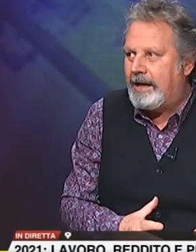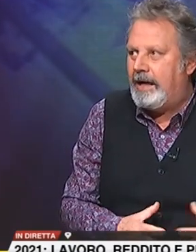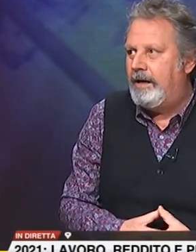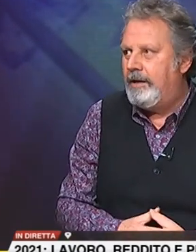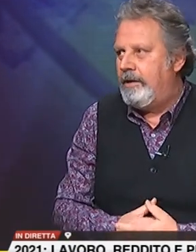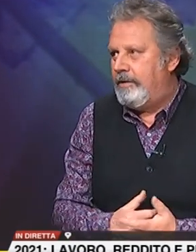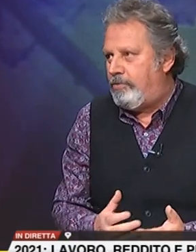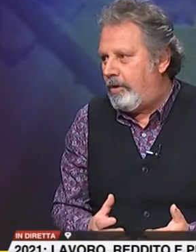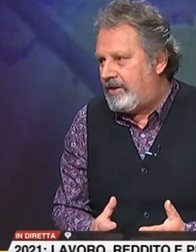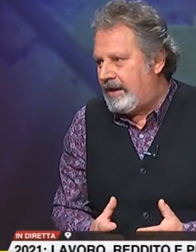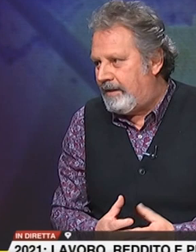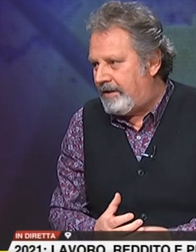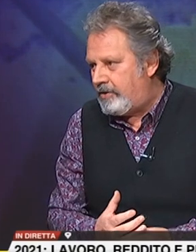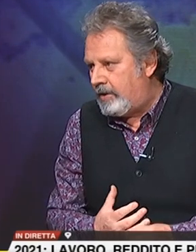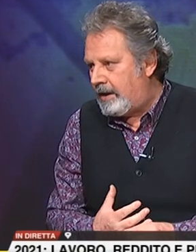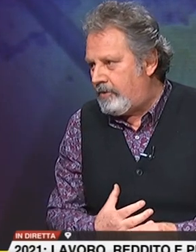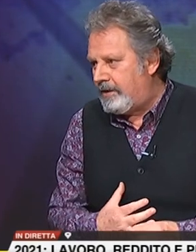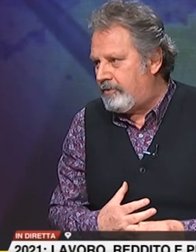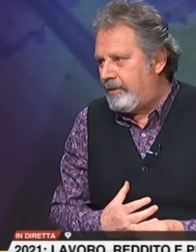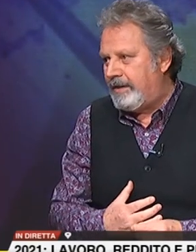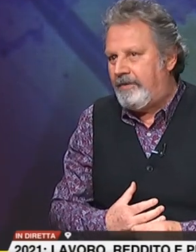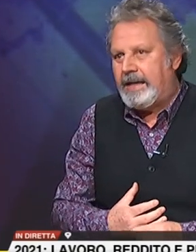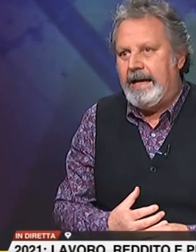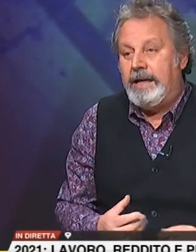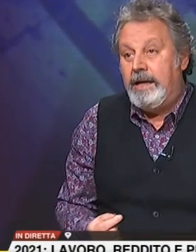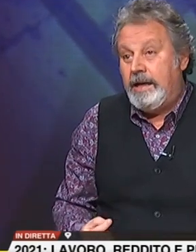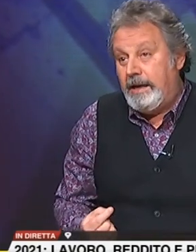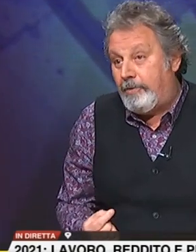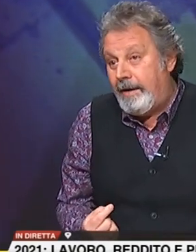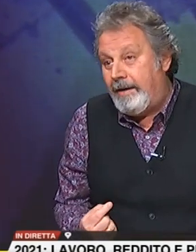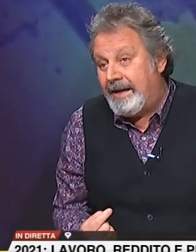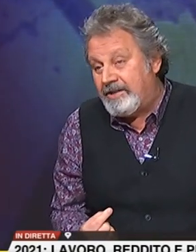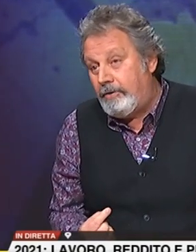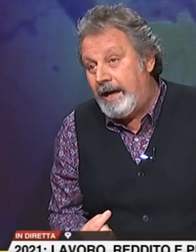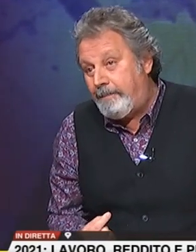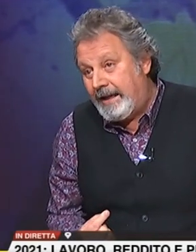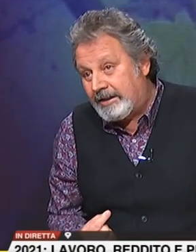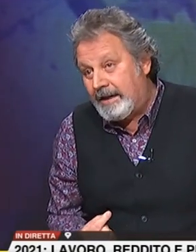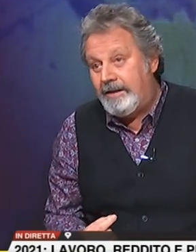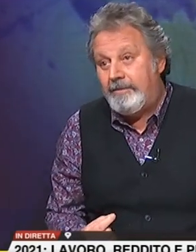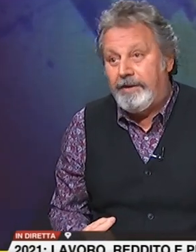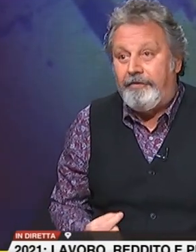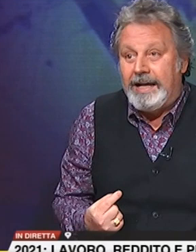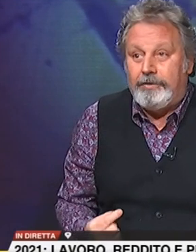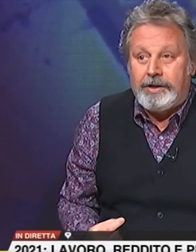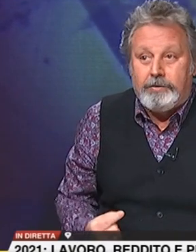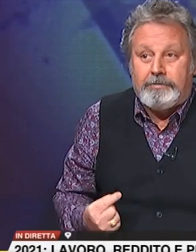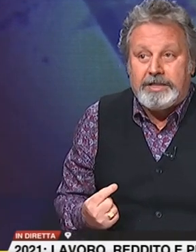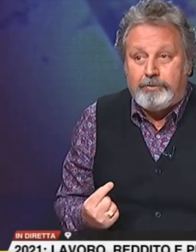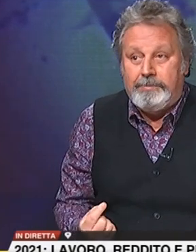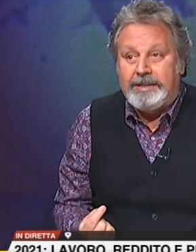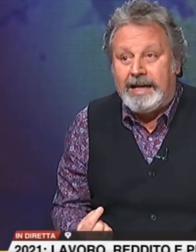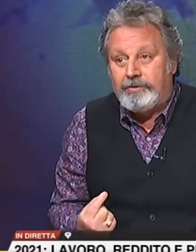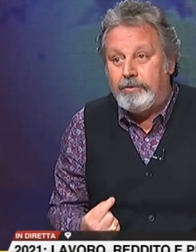che manca può accedere alla pensione, come dicevo prima, di vecchiaia. Il problema è che se non l'ha aperta, per farlo c'è ancora